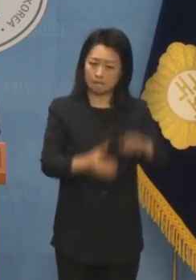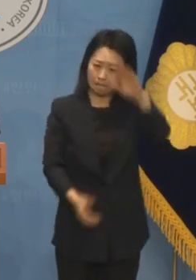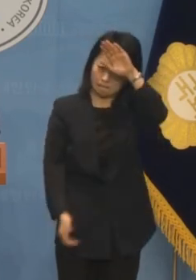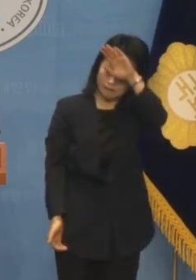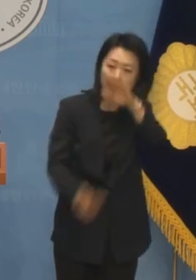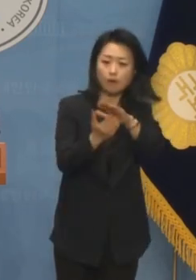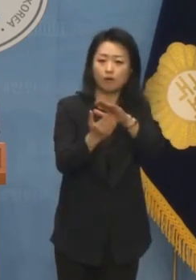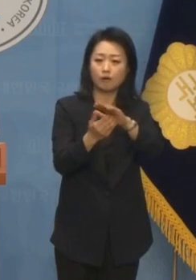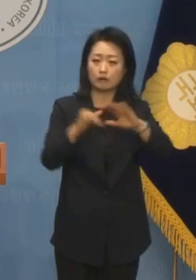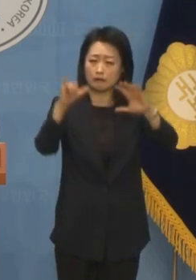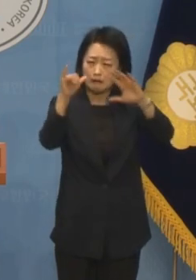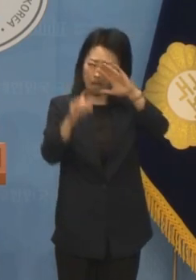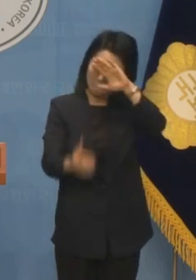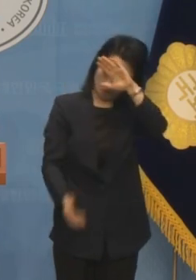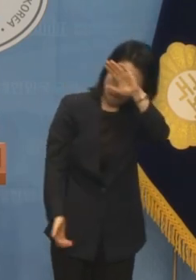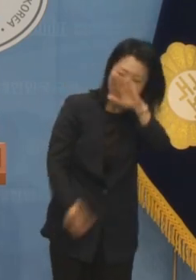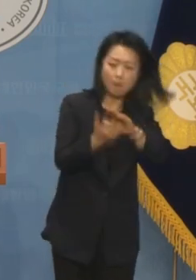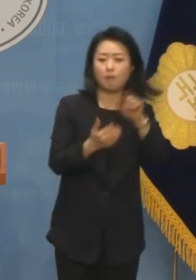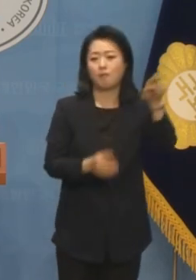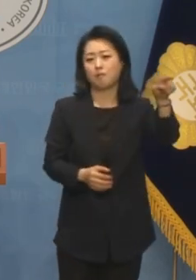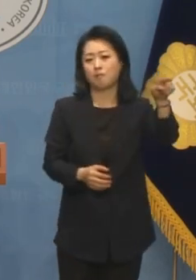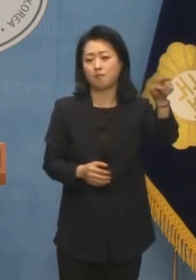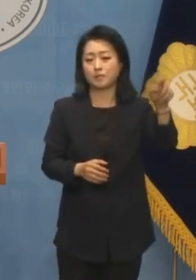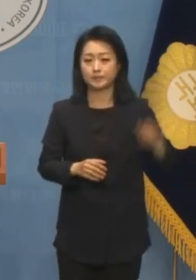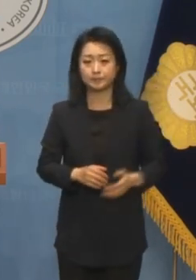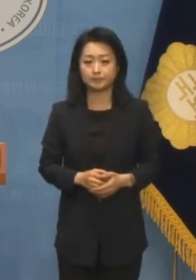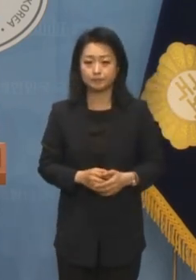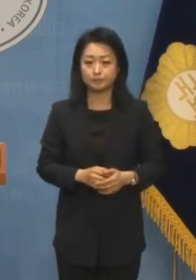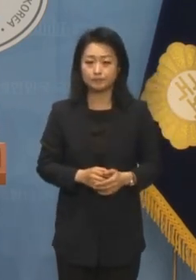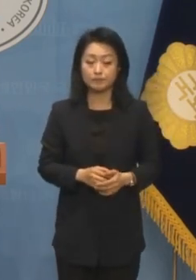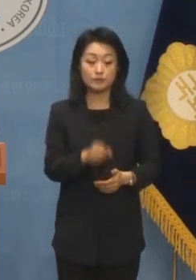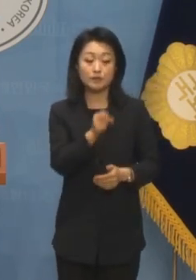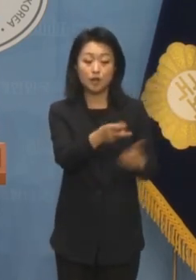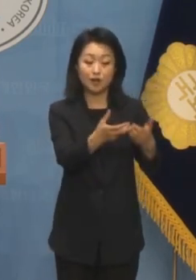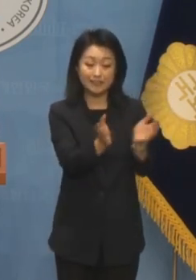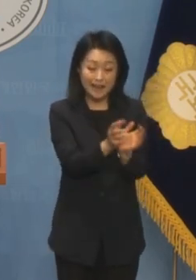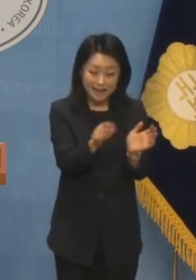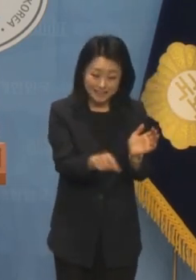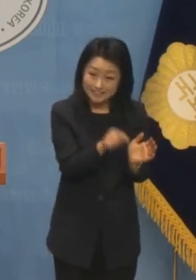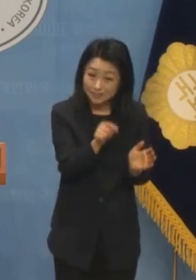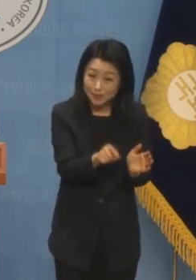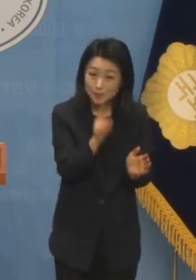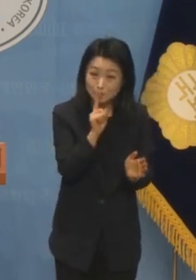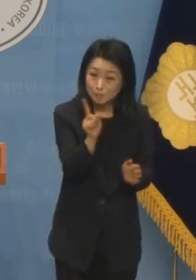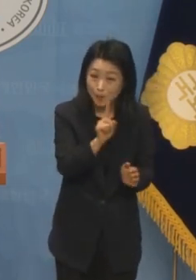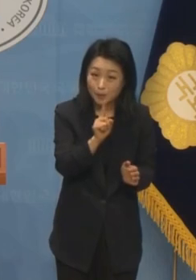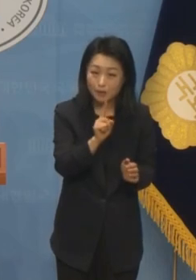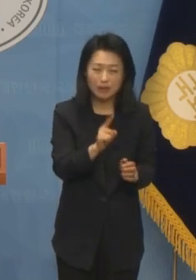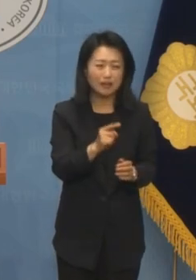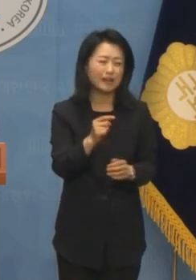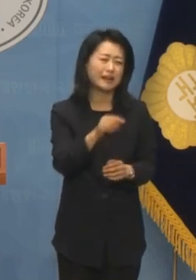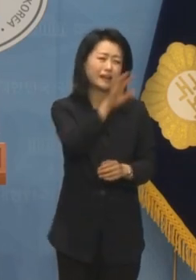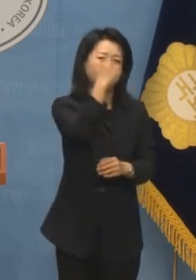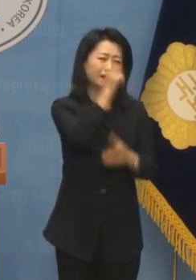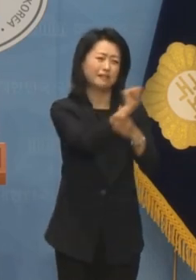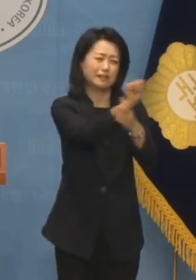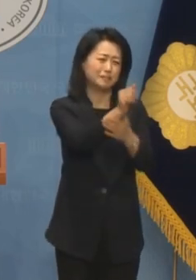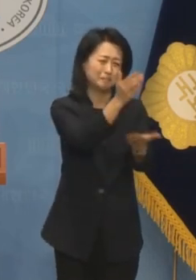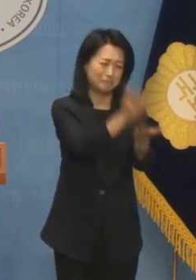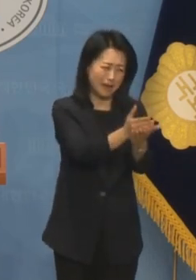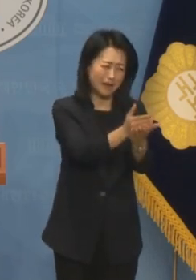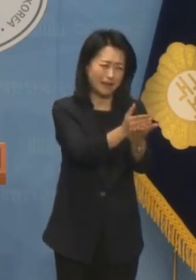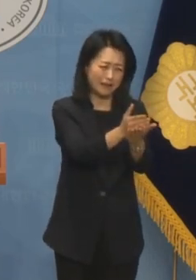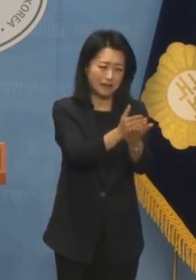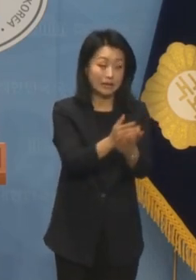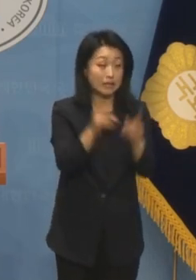해외 토픽감입니다. 오죽하면 집권 여당 안에서조차 공개활동 이전에 의혹에